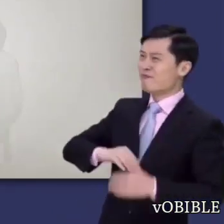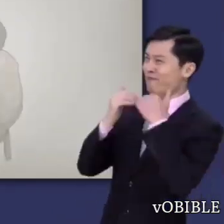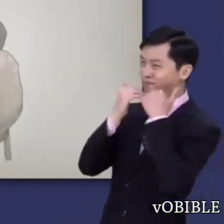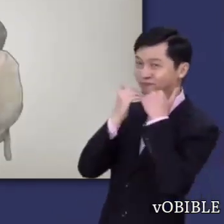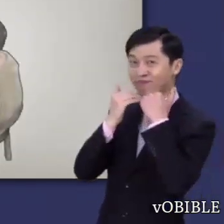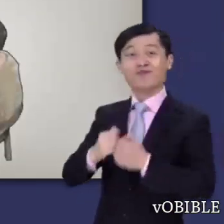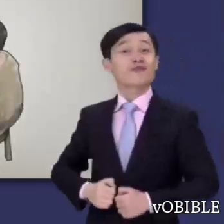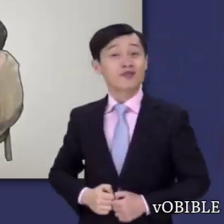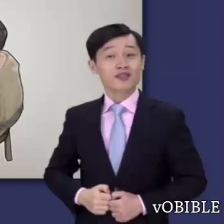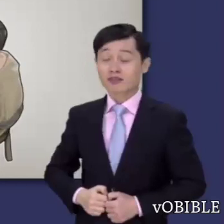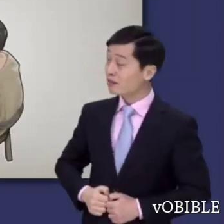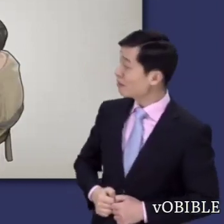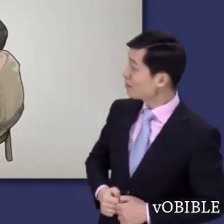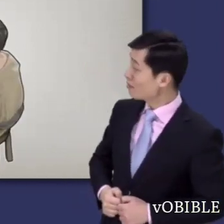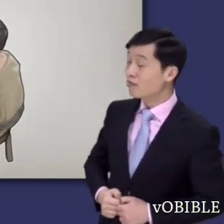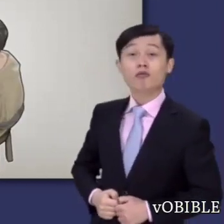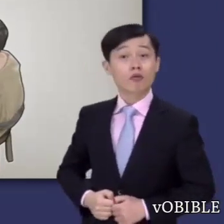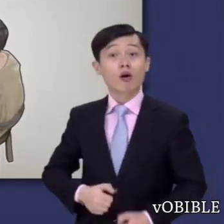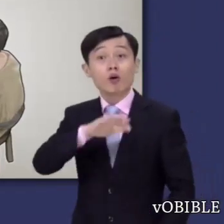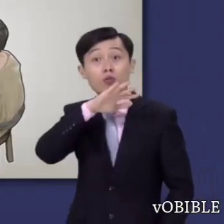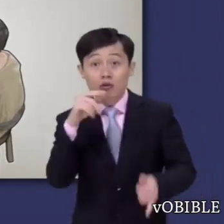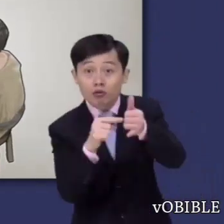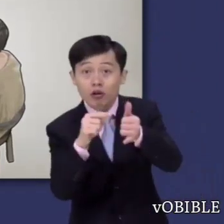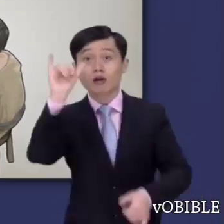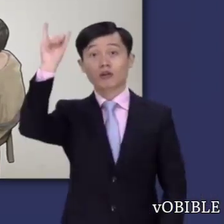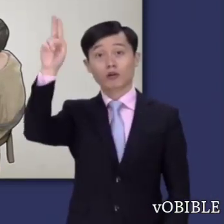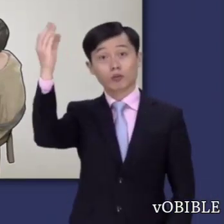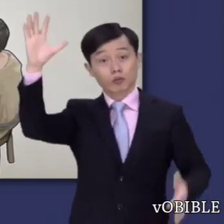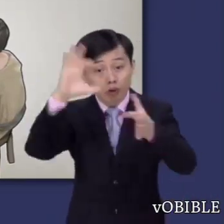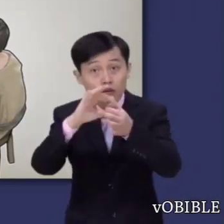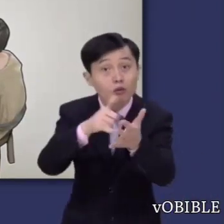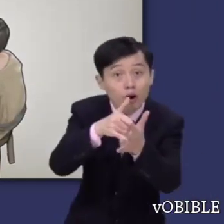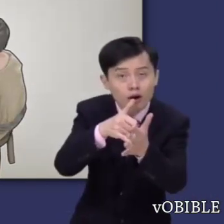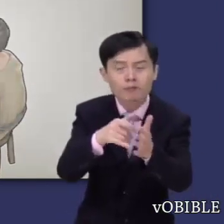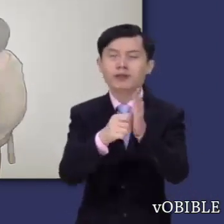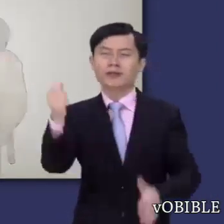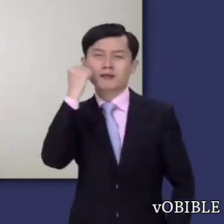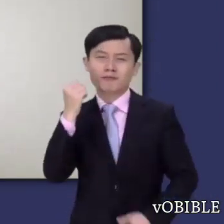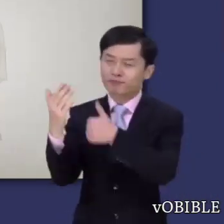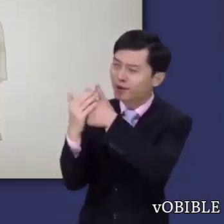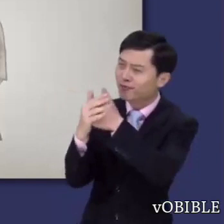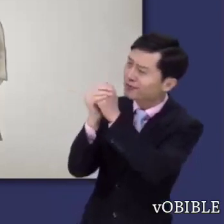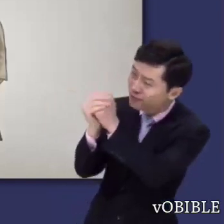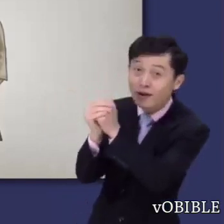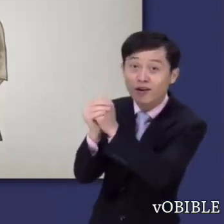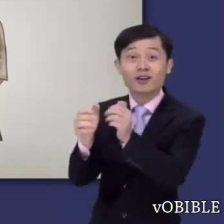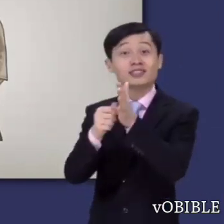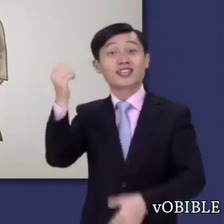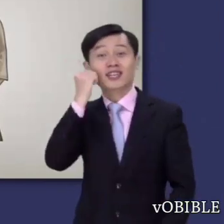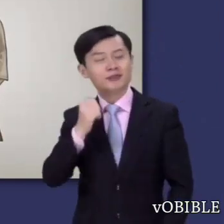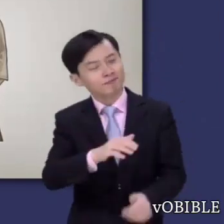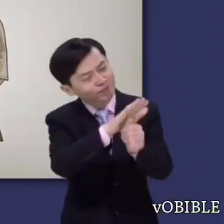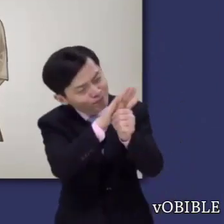一个人如果跟上帝的关系出了问题，就需要向长老求助，长老会为他